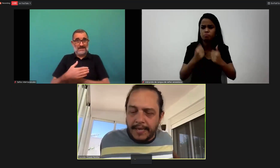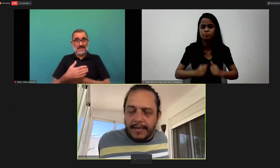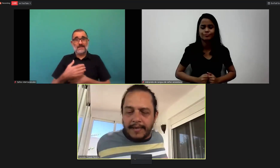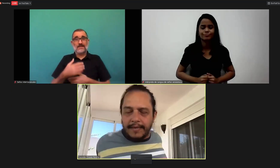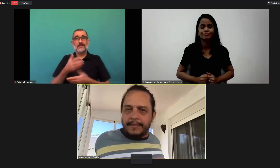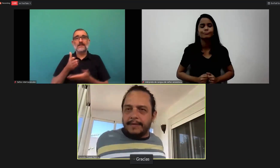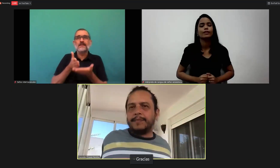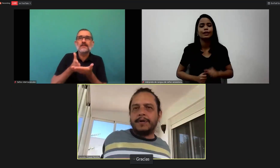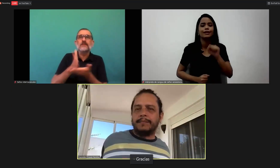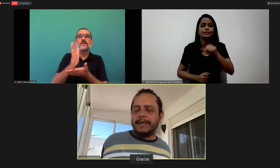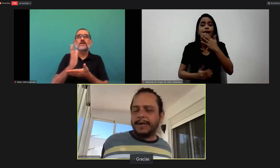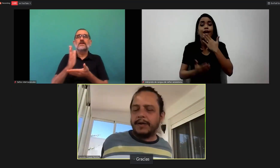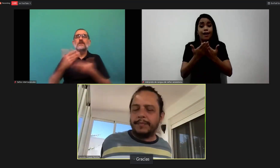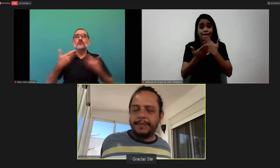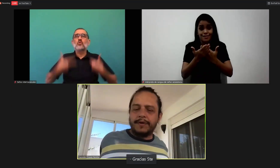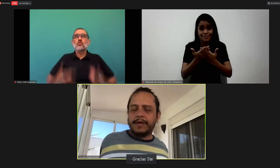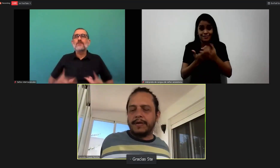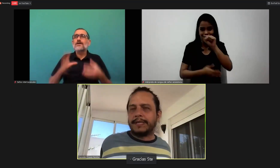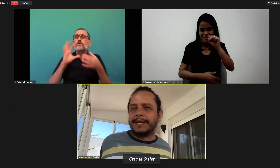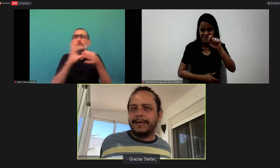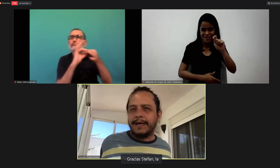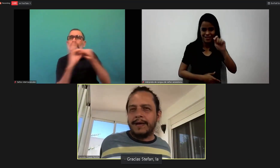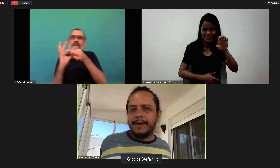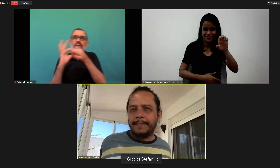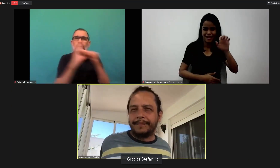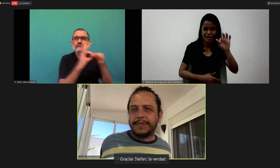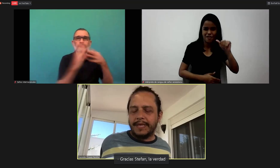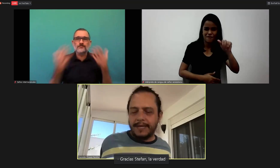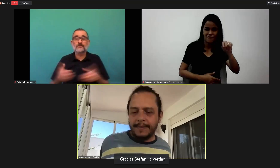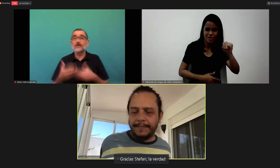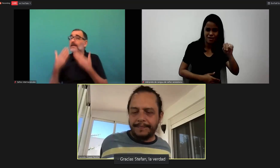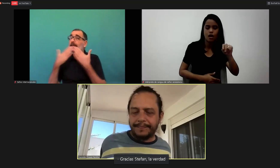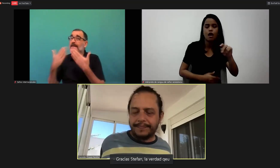Stefan. Bueno, la verdad que lo primero que quería